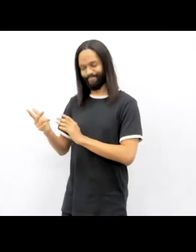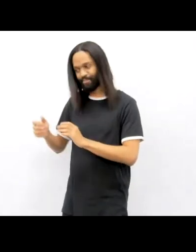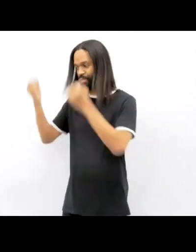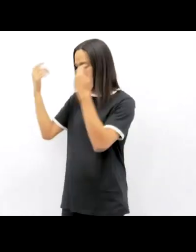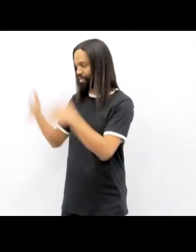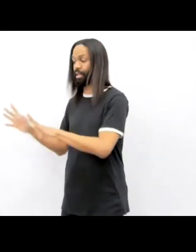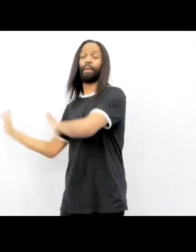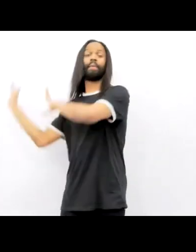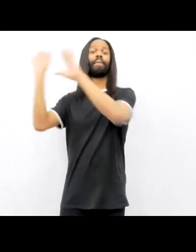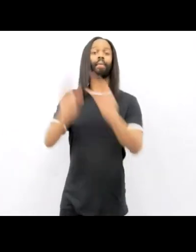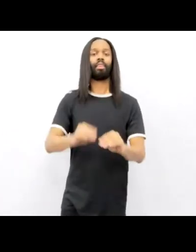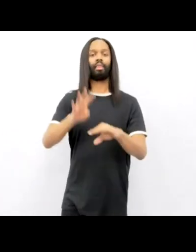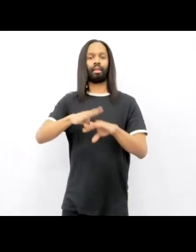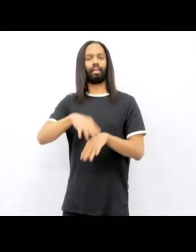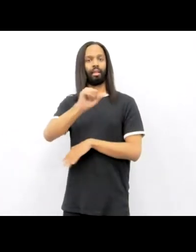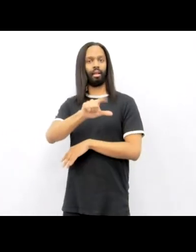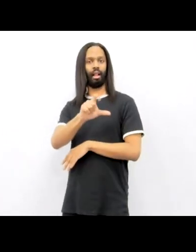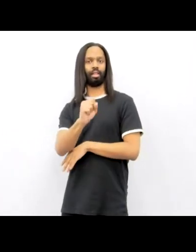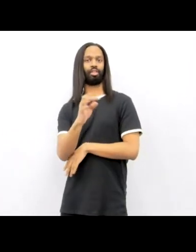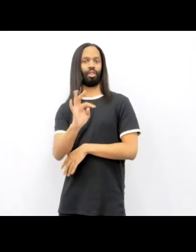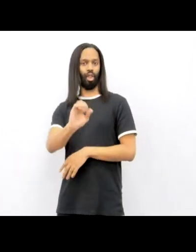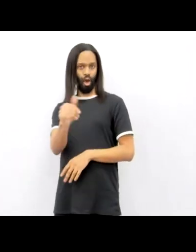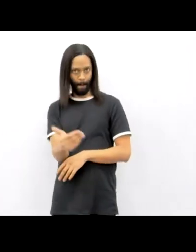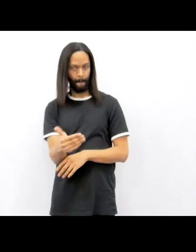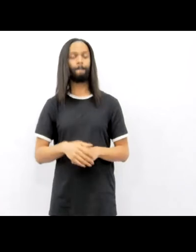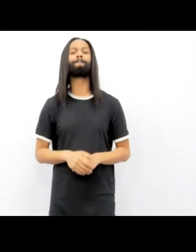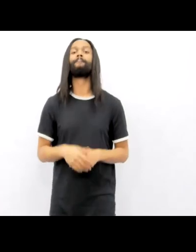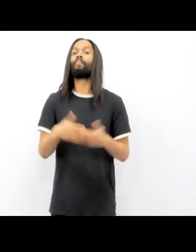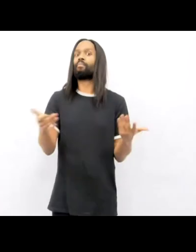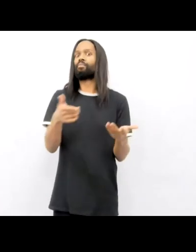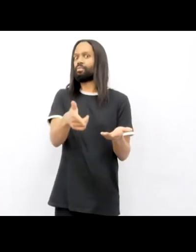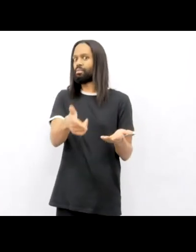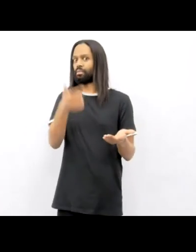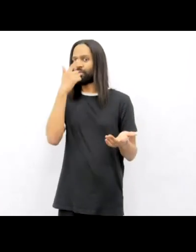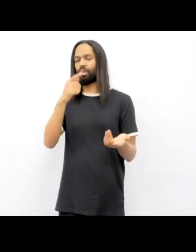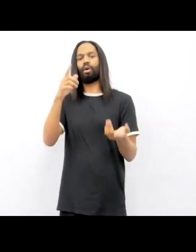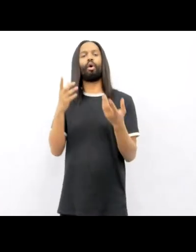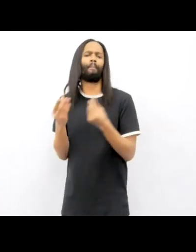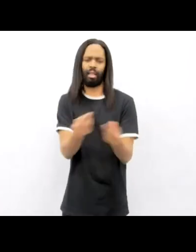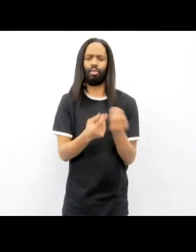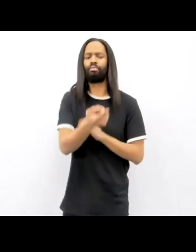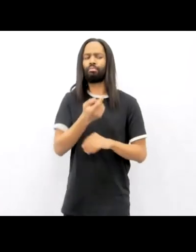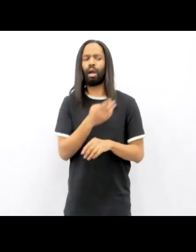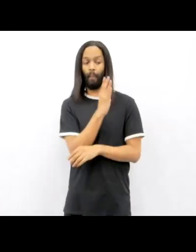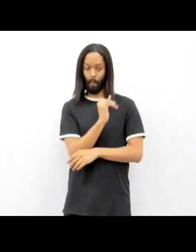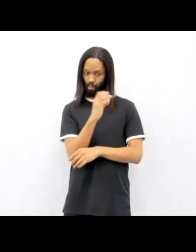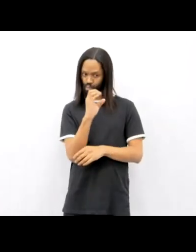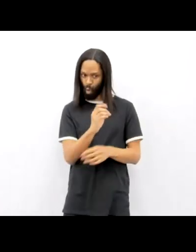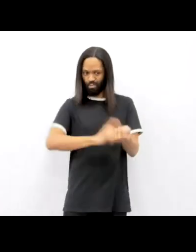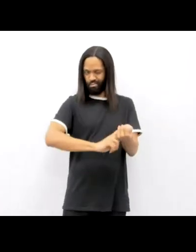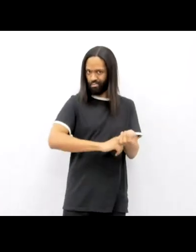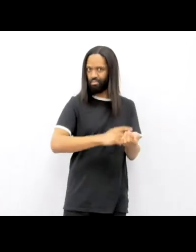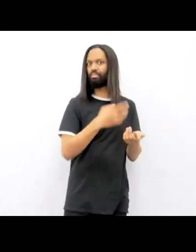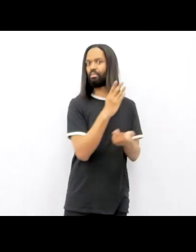'Alstom, avec un objectif là aussi d'une construction exemplaire en termes de matériaux biosourcés et de transition écologique, et un